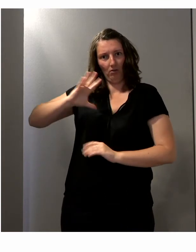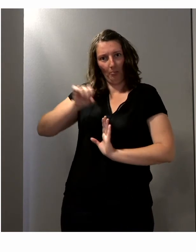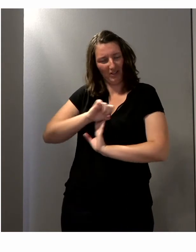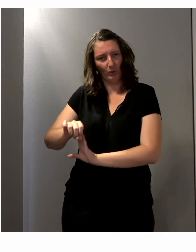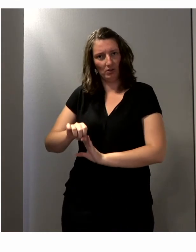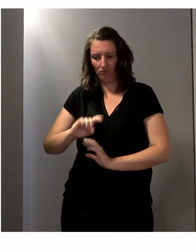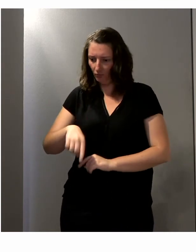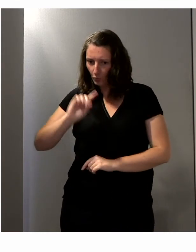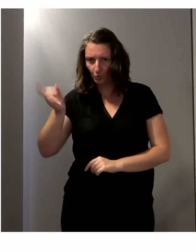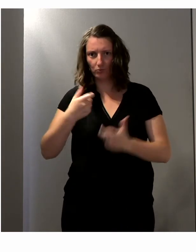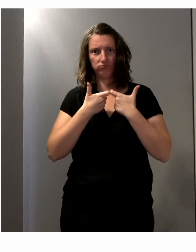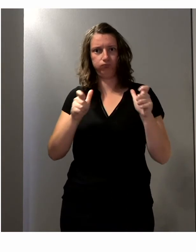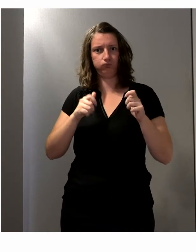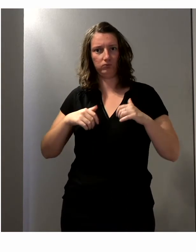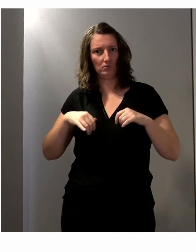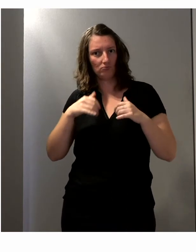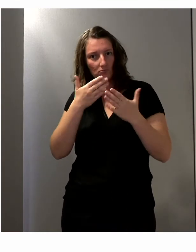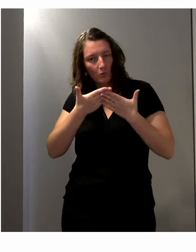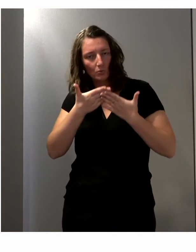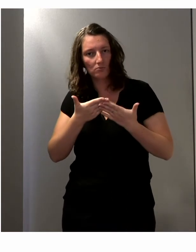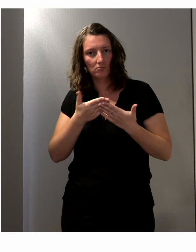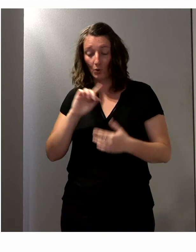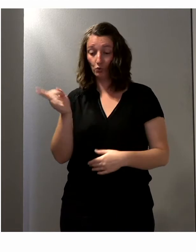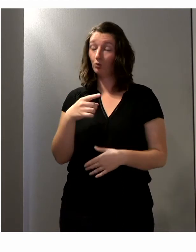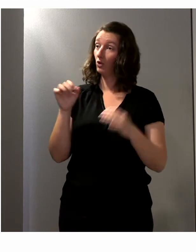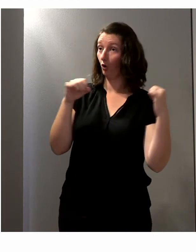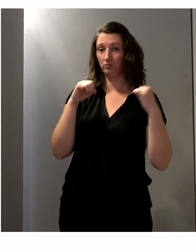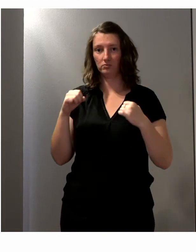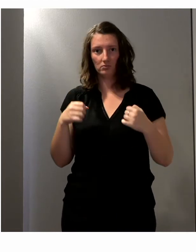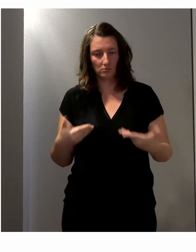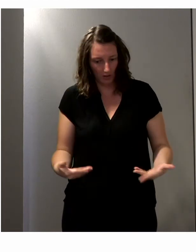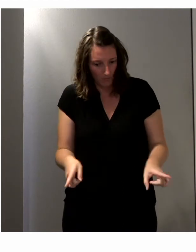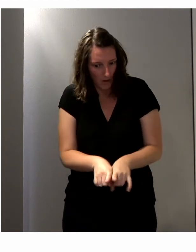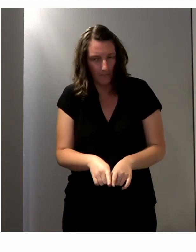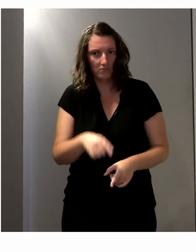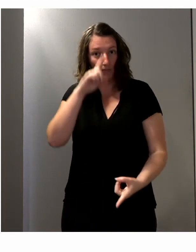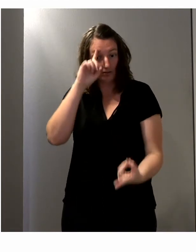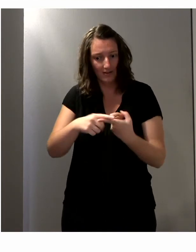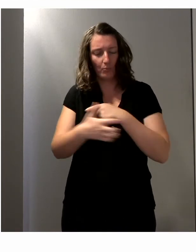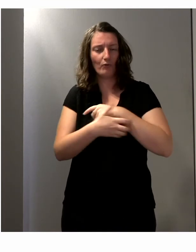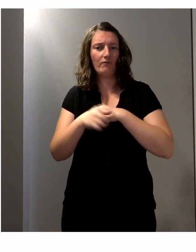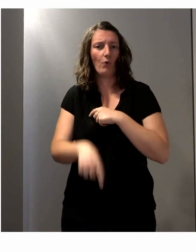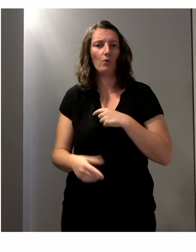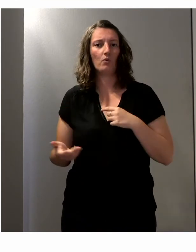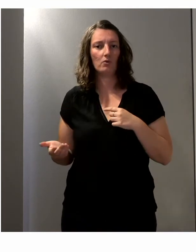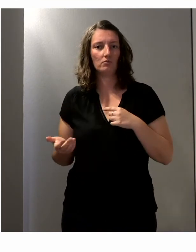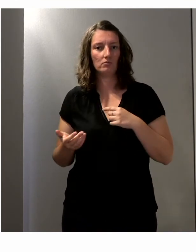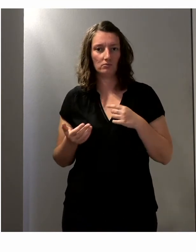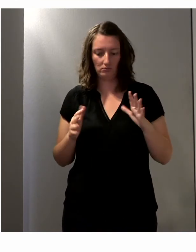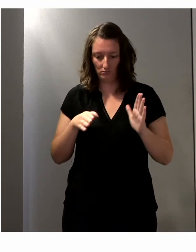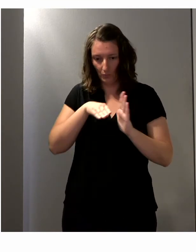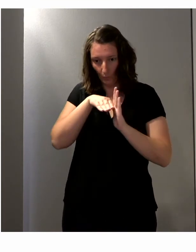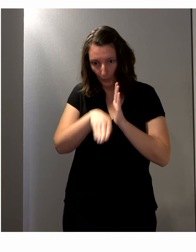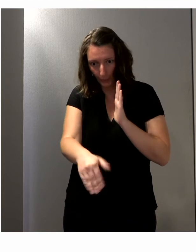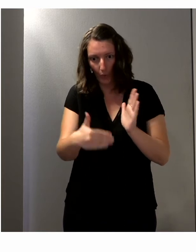accepté sans que personne ne se pose de questions. Aujourd'hui, il faut que, sans que personne ne se pose de questions, on retrouve le chemin de la baisse